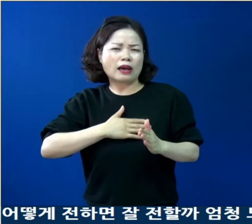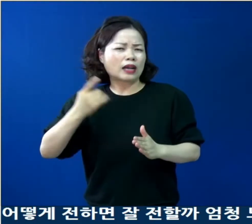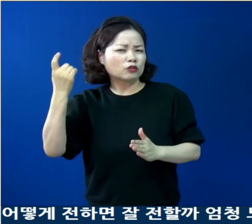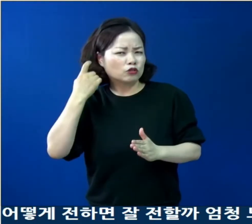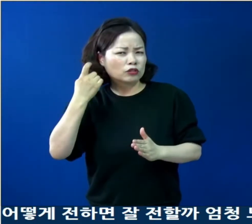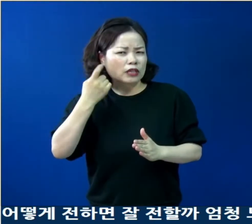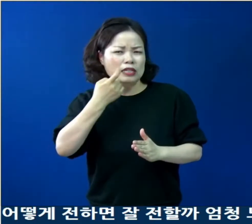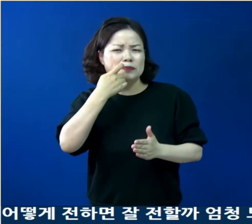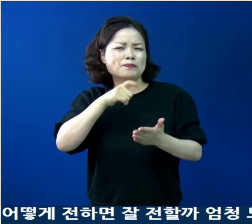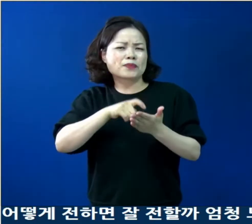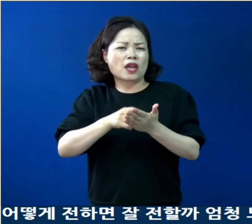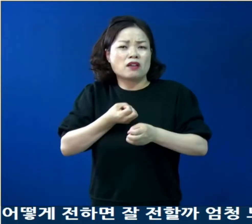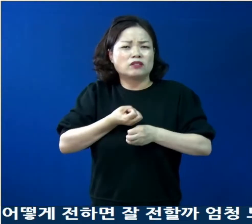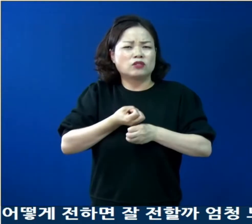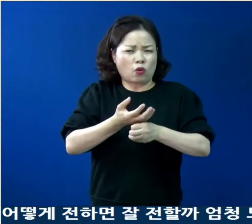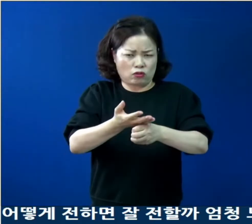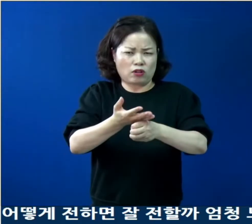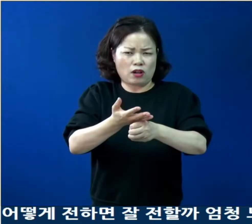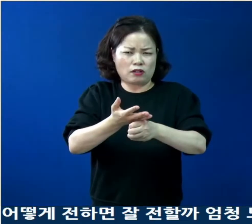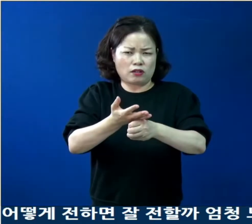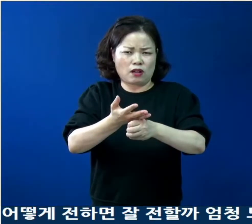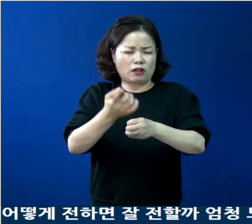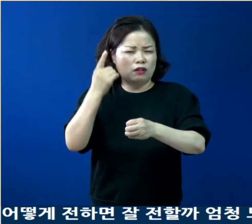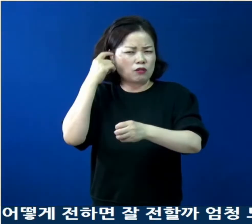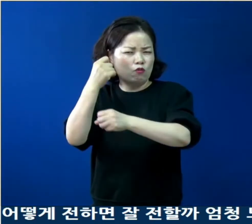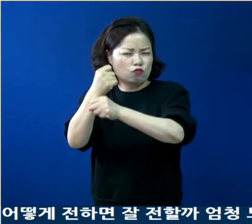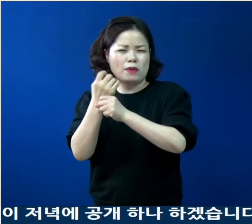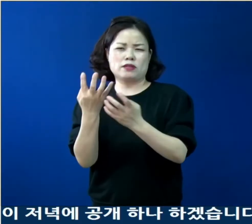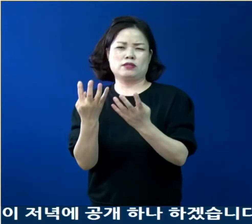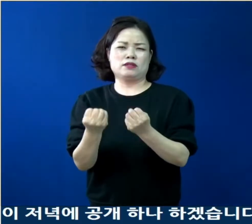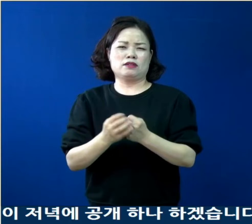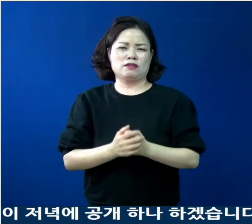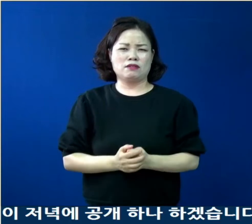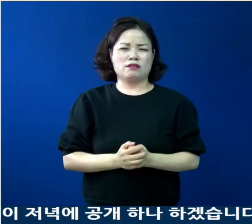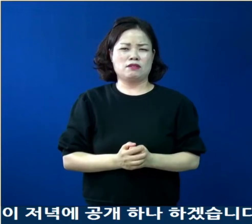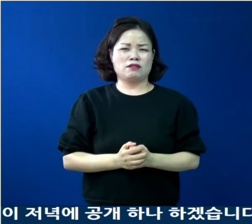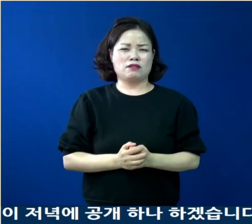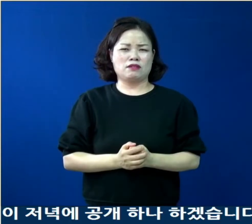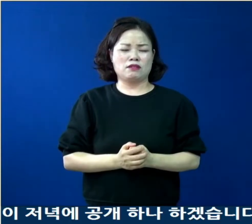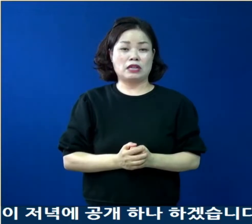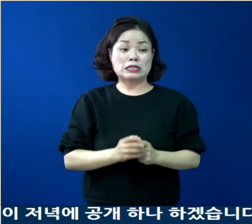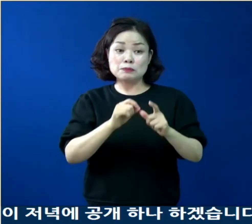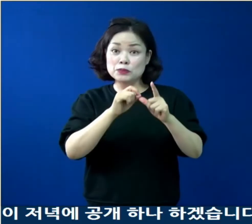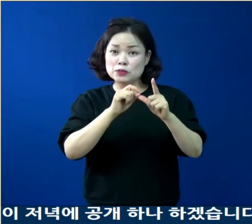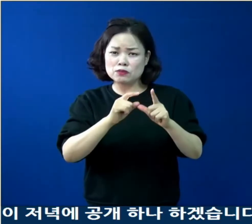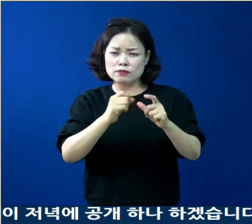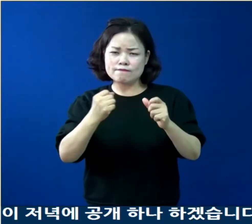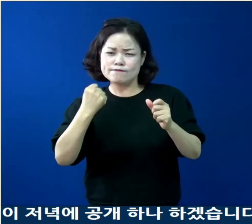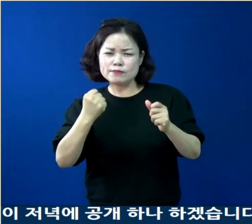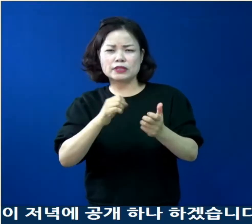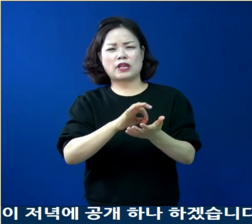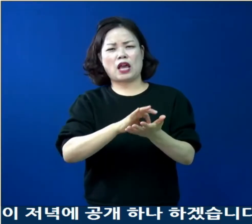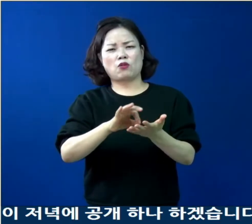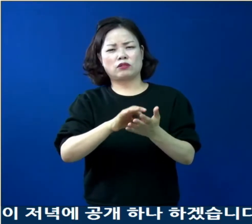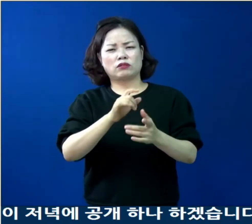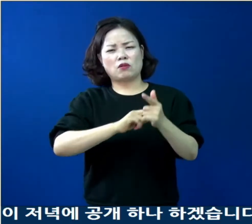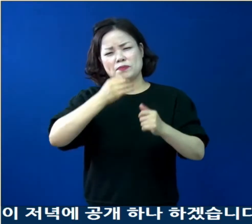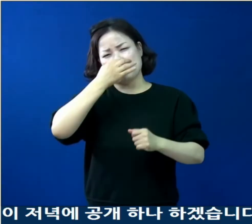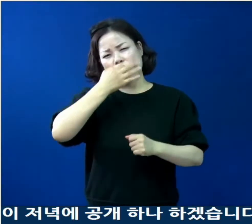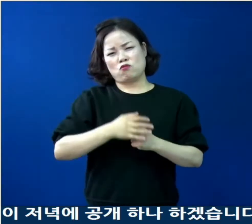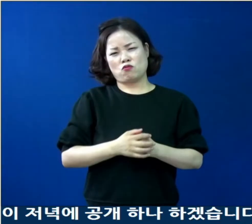알아들을 수 있게 전달할까, 여기에 에너지를 참 많이 씁니다. 이 부분에 에너지를 쓰는 게 사실은 더